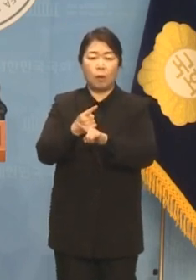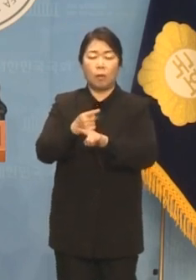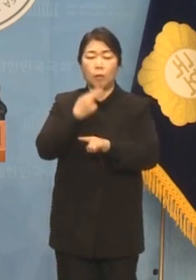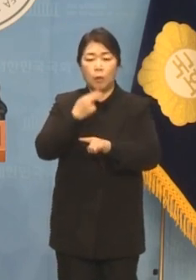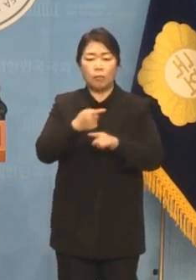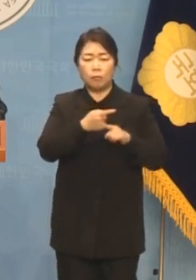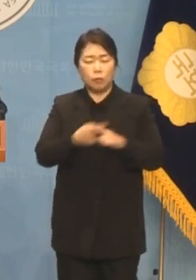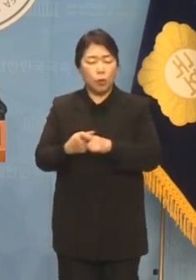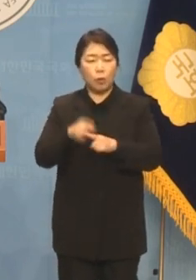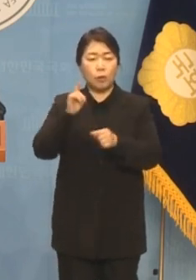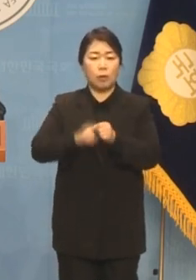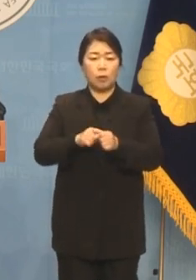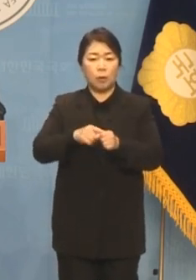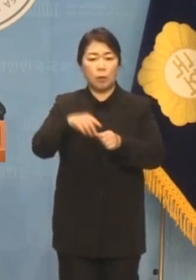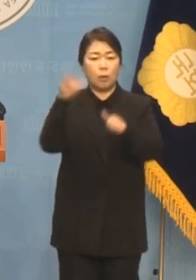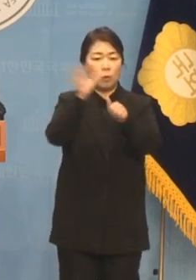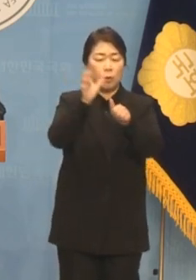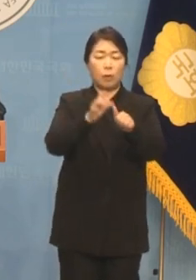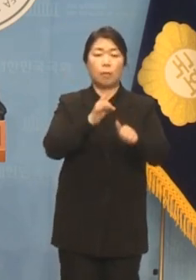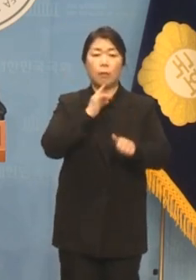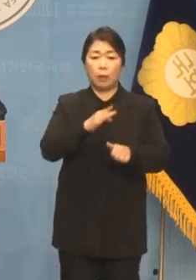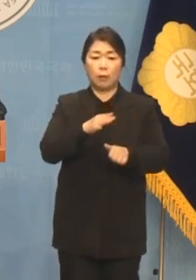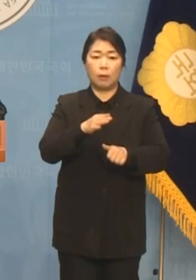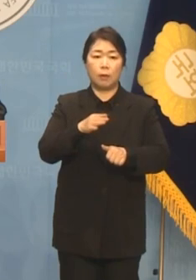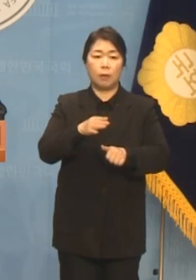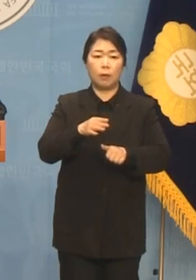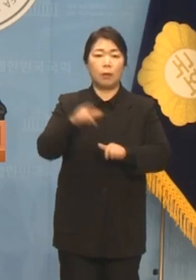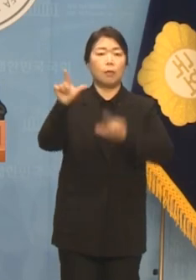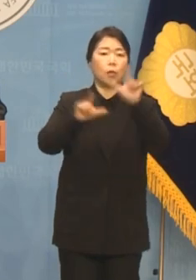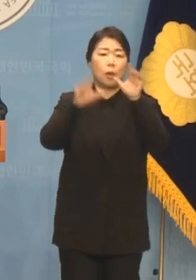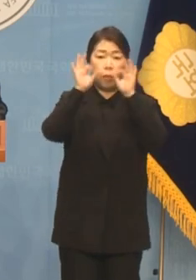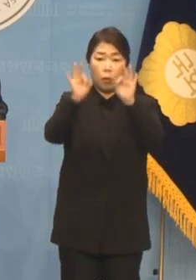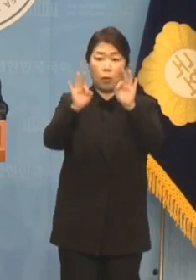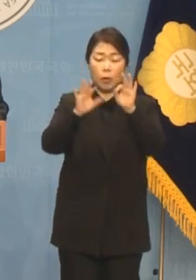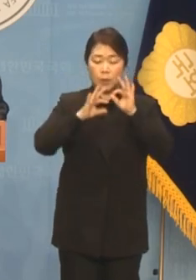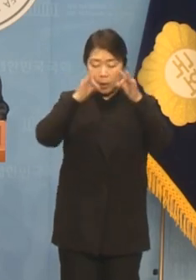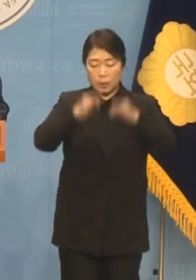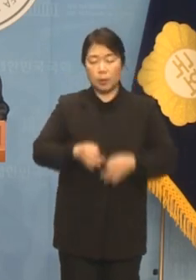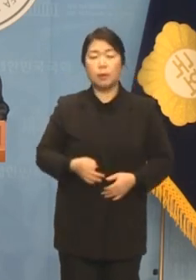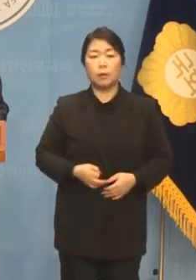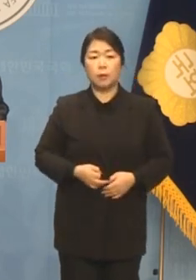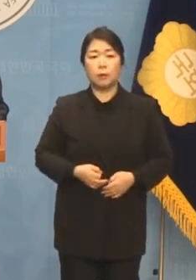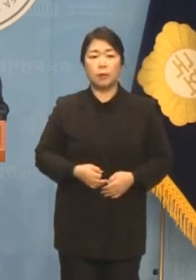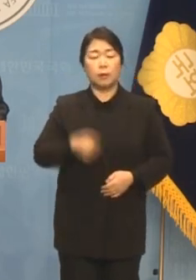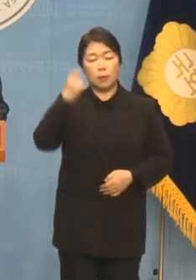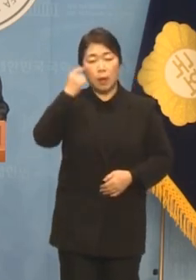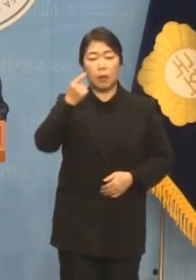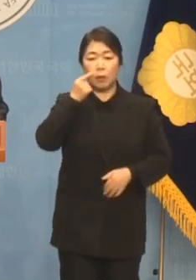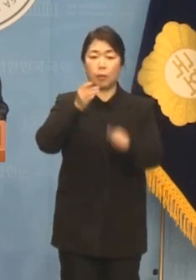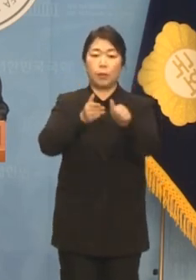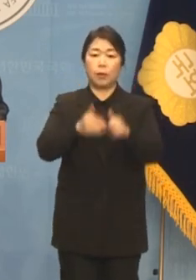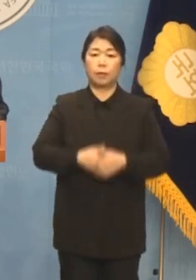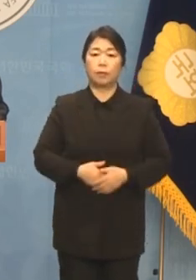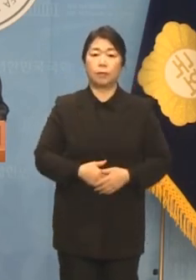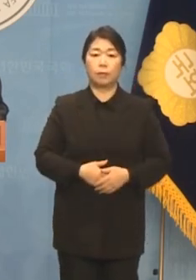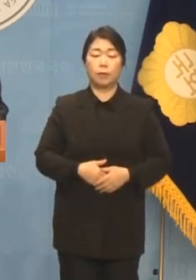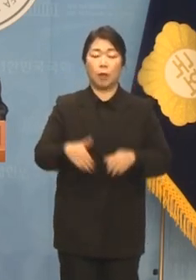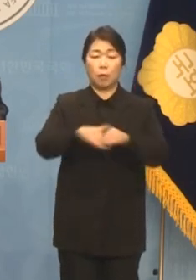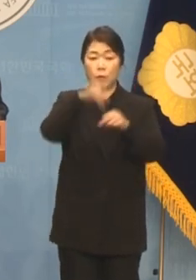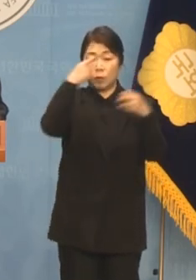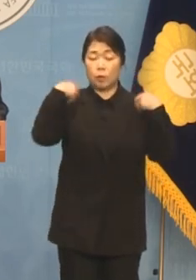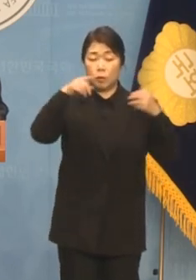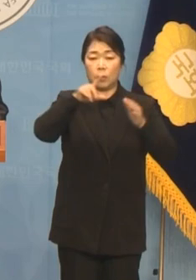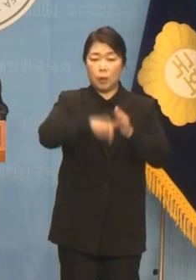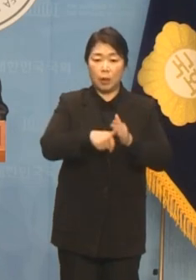공격에만 골몰하고 있는 현실을 되돌아보기 바랍니다 문재인 정부에서 비롯된 최저임금의 급격한